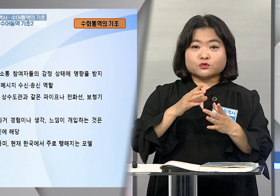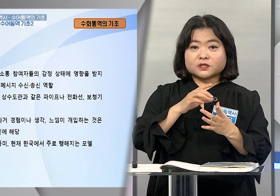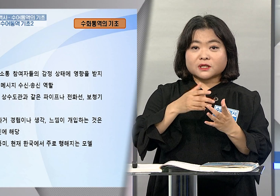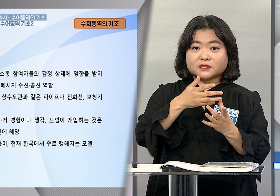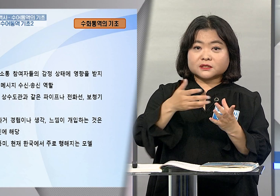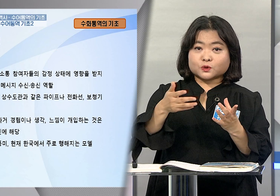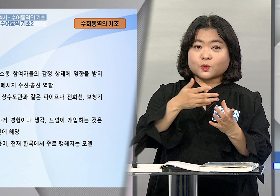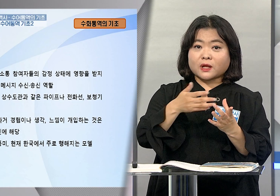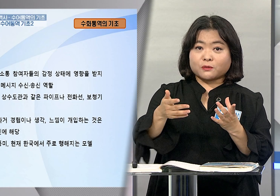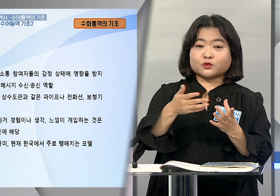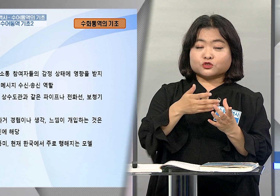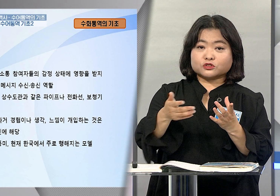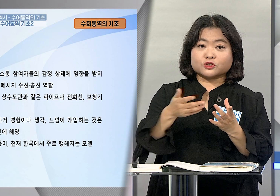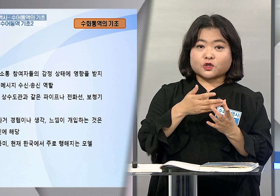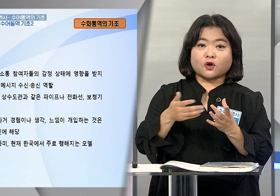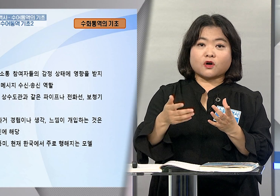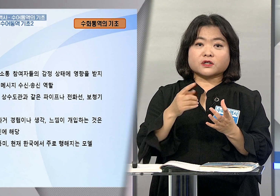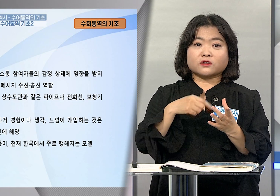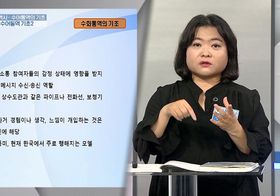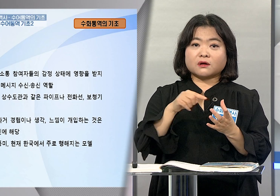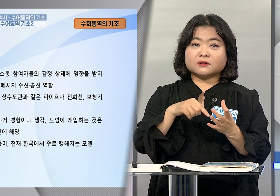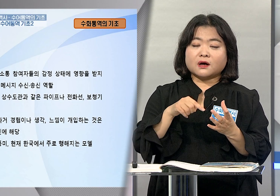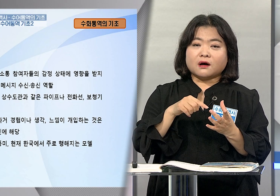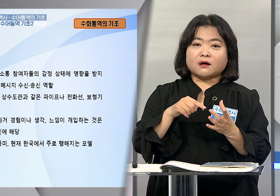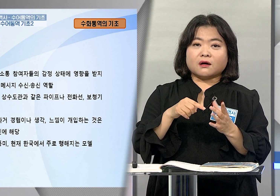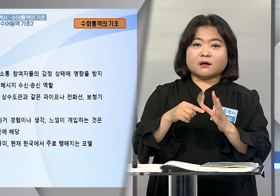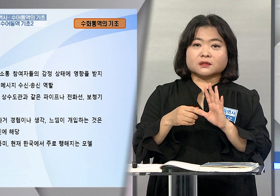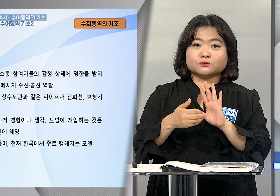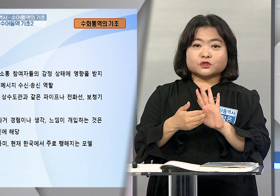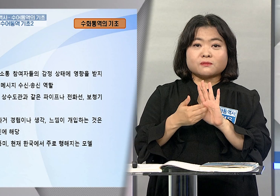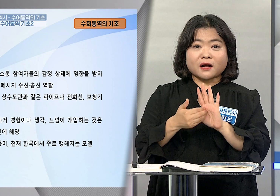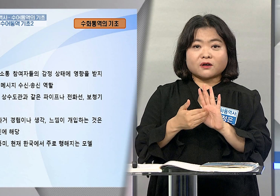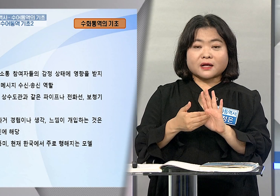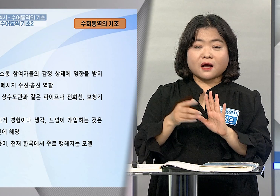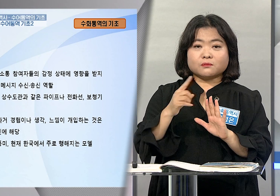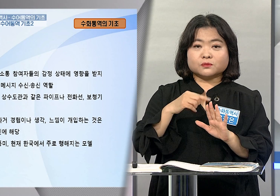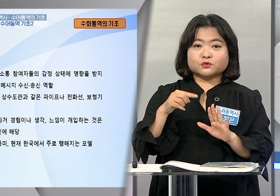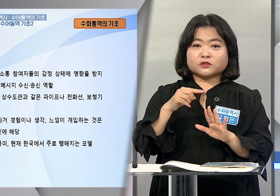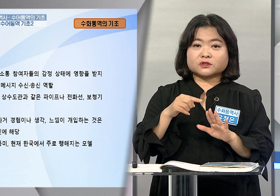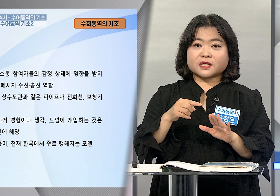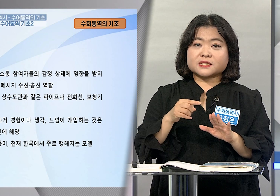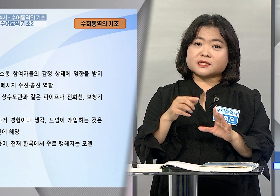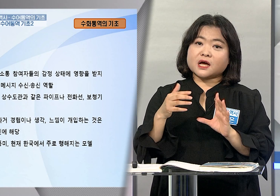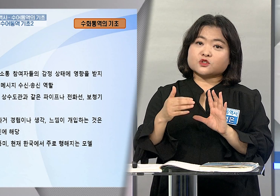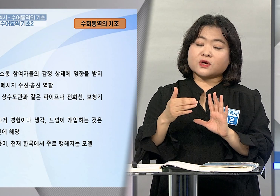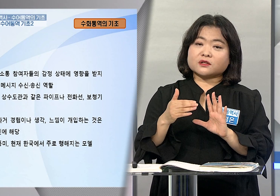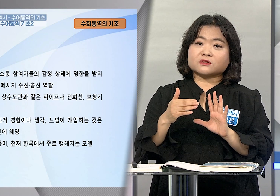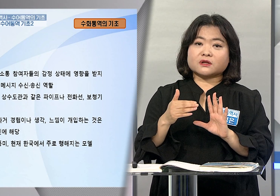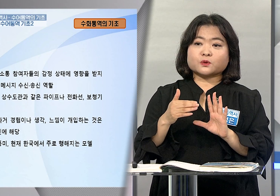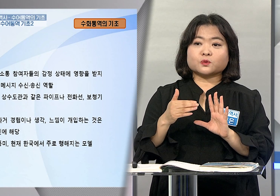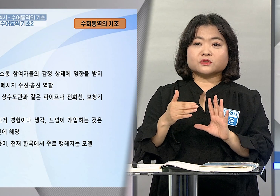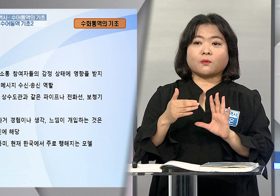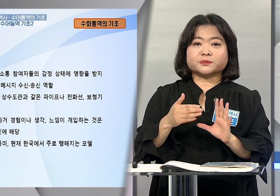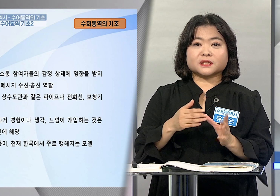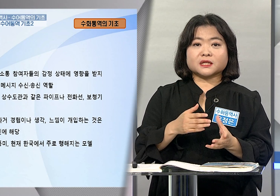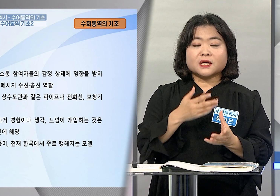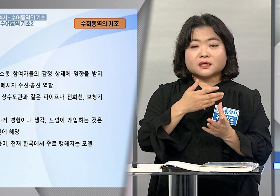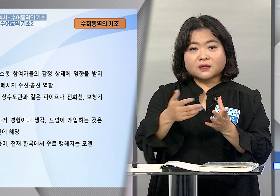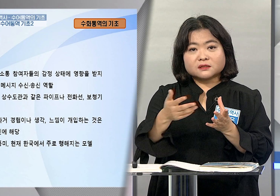그냥 흐르도록 내버려 두는 거죠. 거기에 어떤 물을 막거나 물을 어떻게 제재하기 위한 어떤 행동들이 없이 그냥